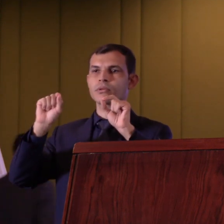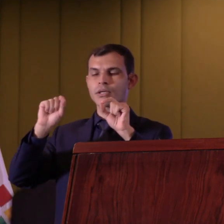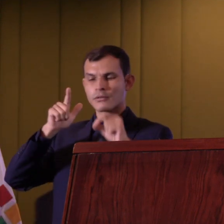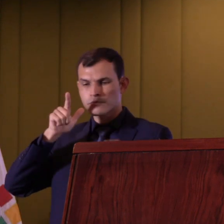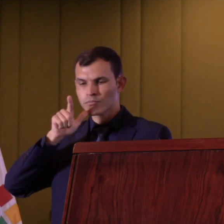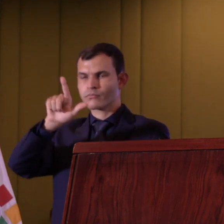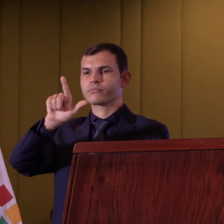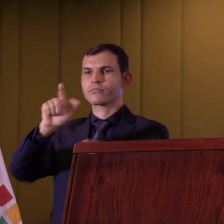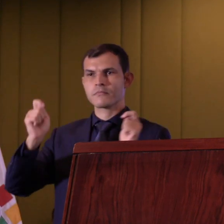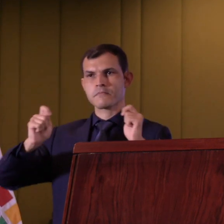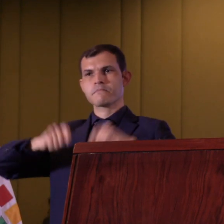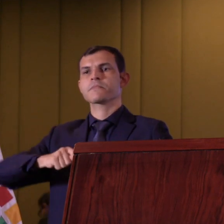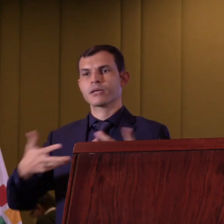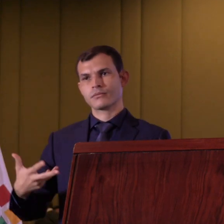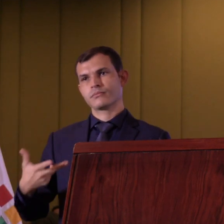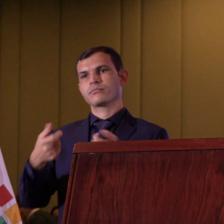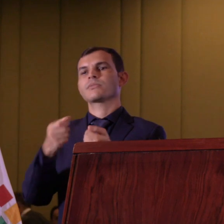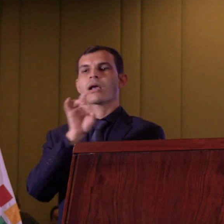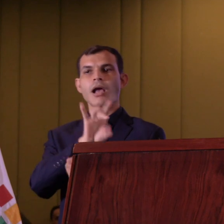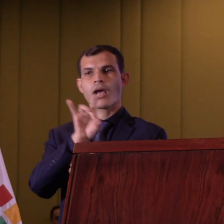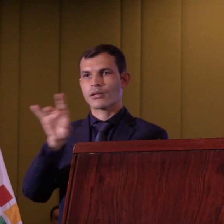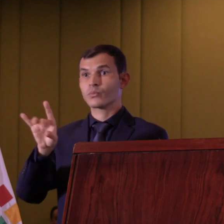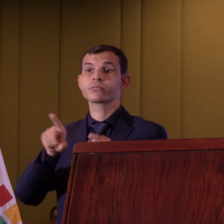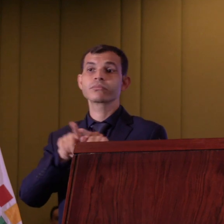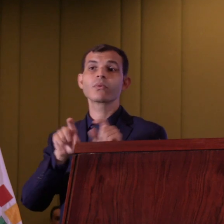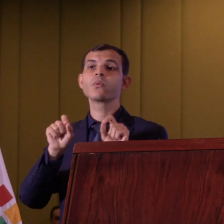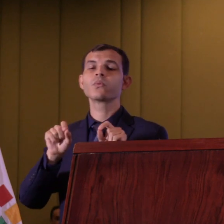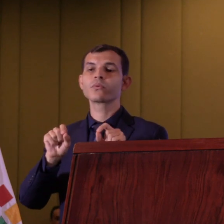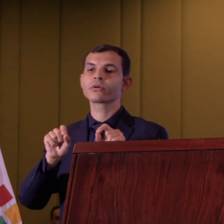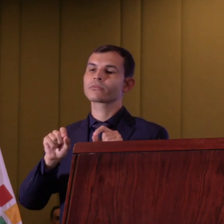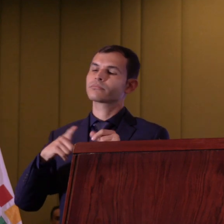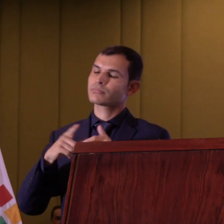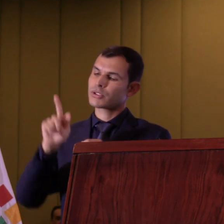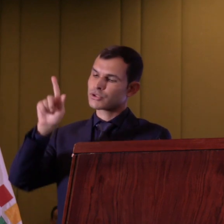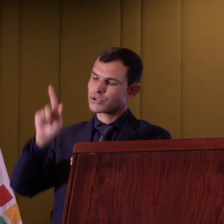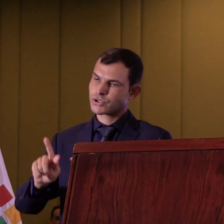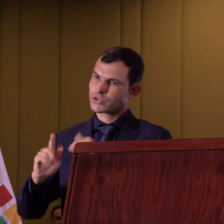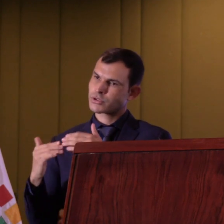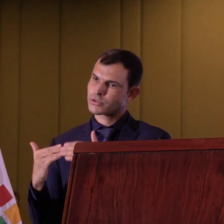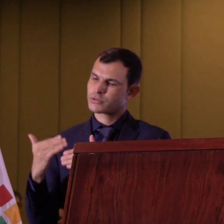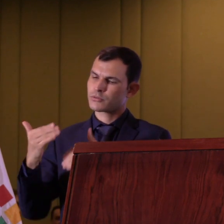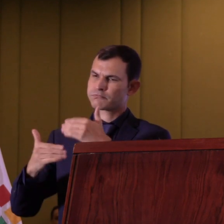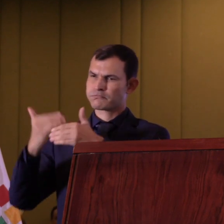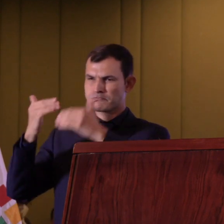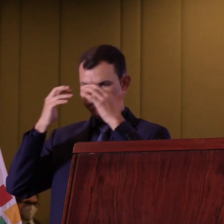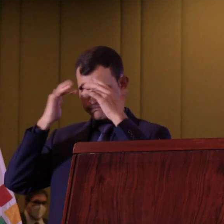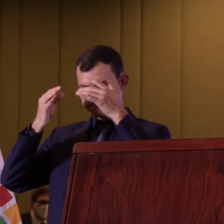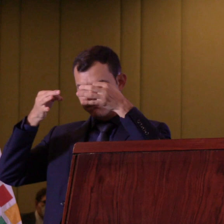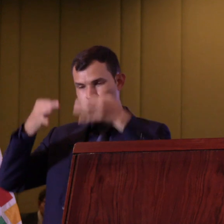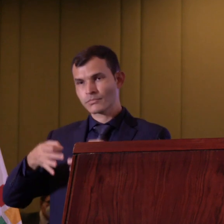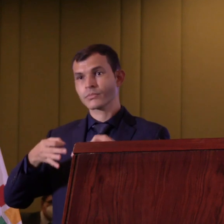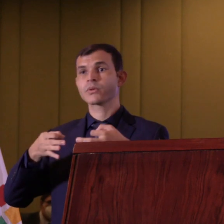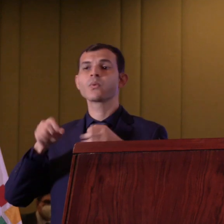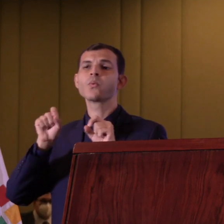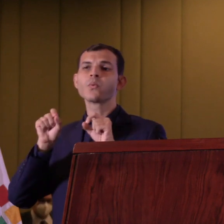a capacidade de cada um, bem como a gestão racional com austeridade, que possibilitou a alocação de recursos